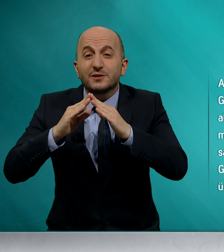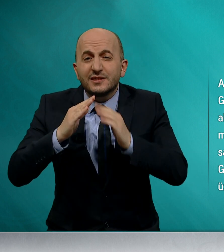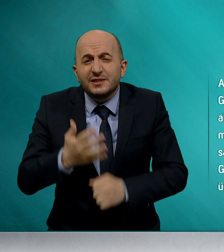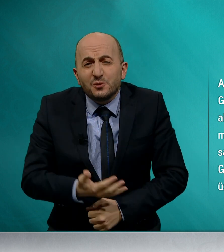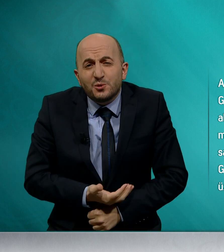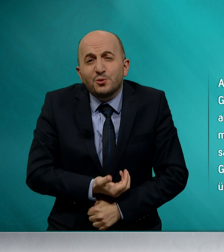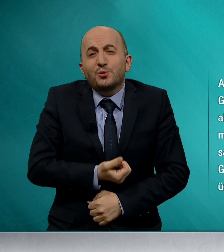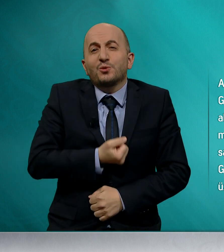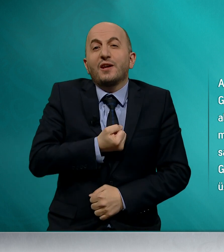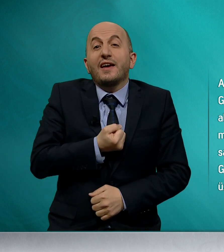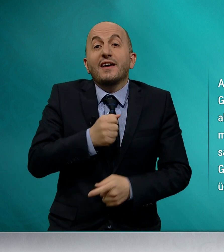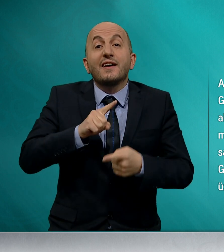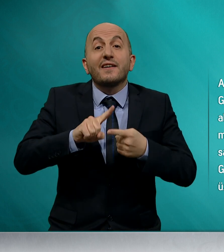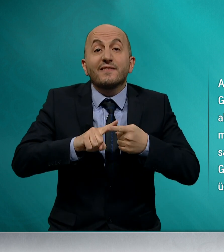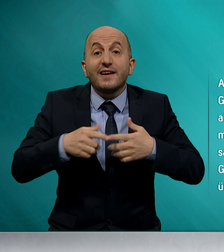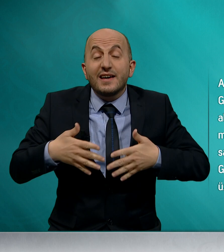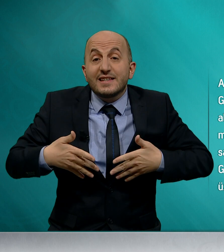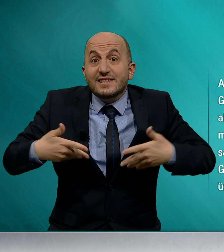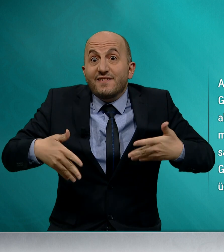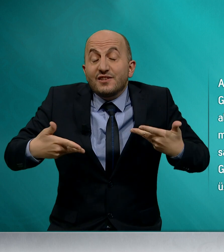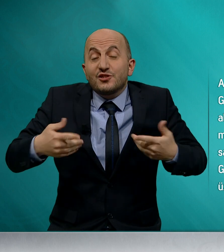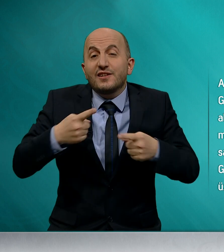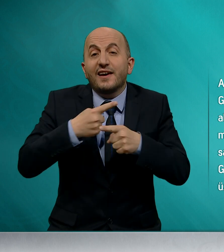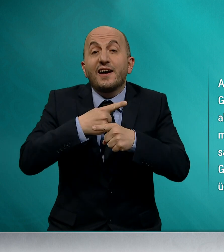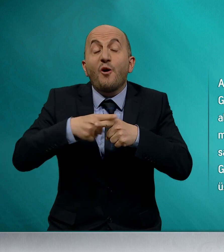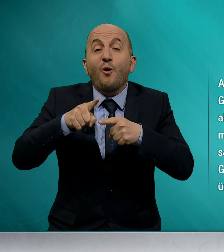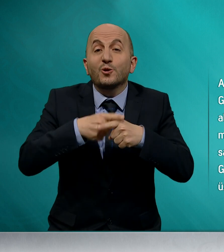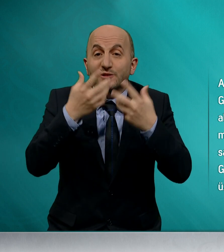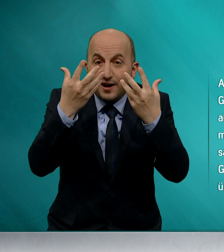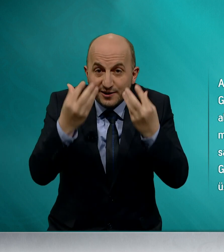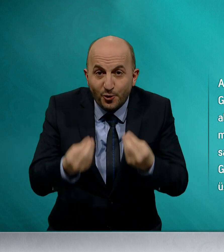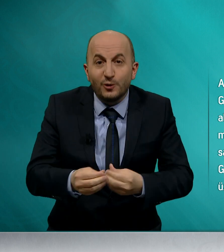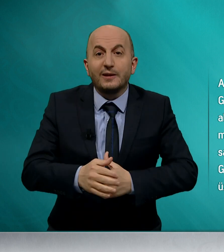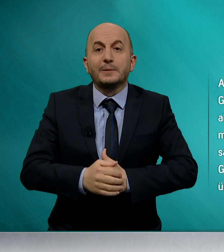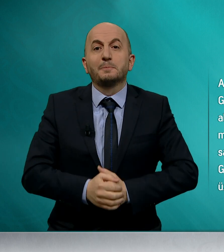Komşularımızın üzüntüsüne ve sevincine ortak olalım.